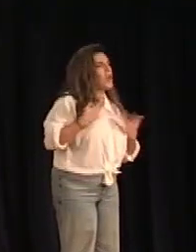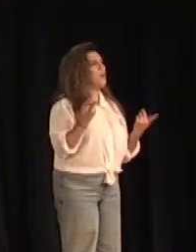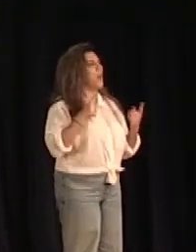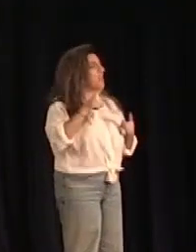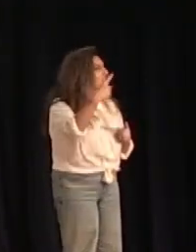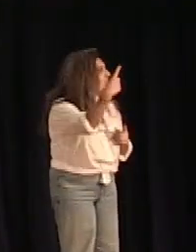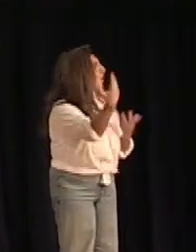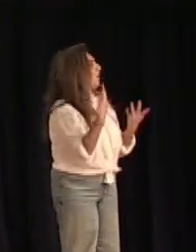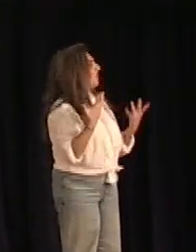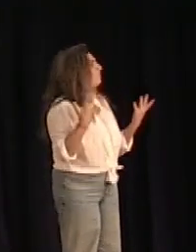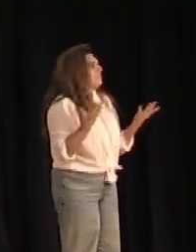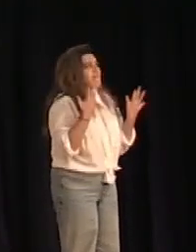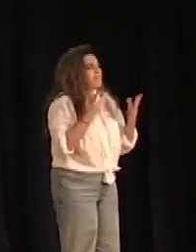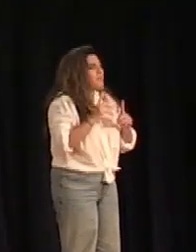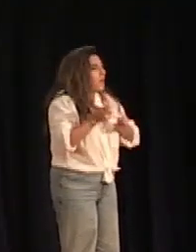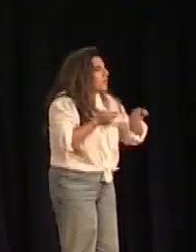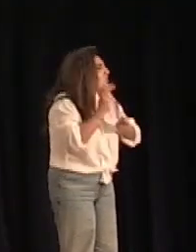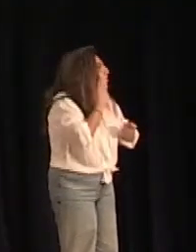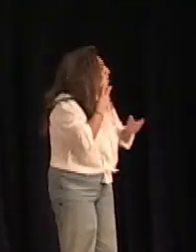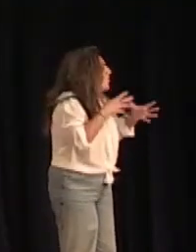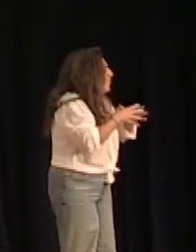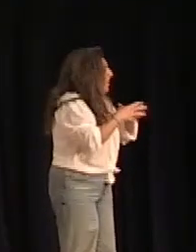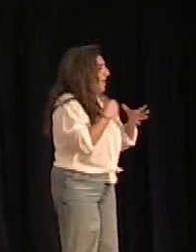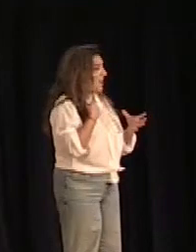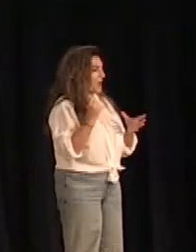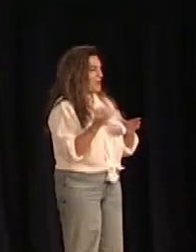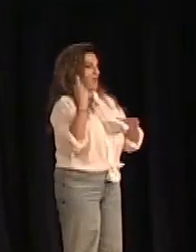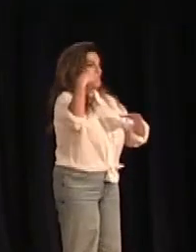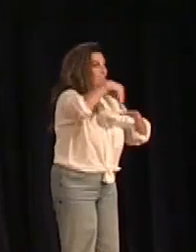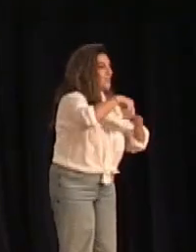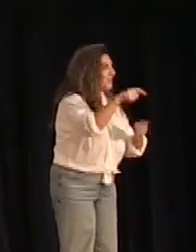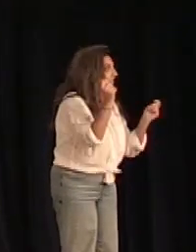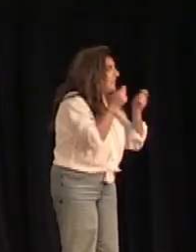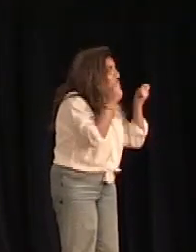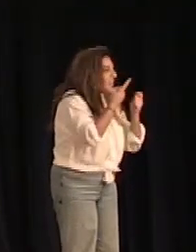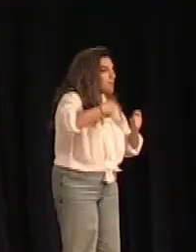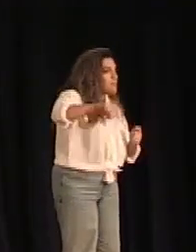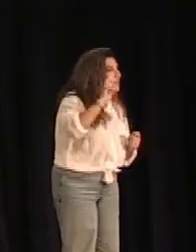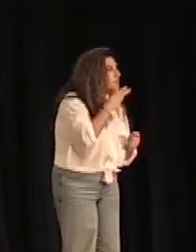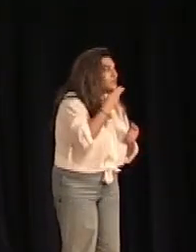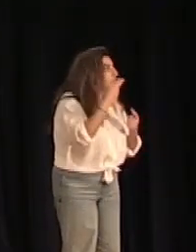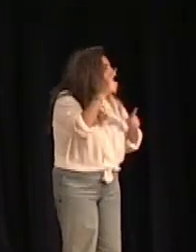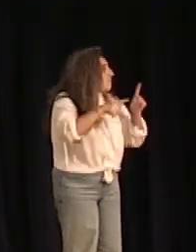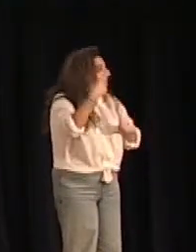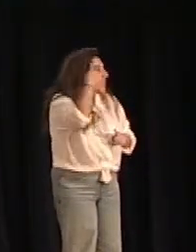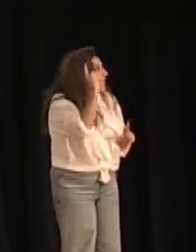διάφορες δραστηριότητες που θα υπάρξουν εδώ στο φεστιβάλ θα μας δώσουν την ευκαιρία να ενταχθούμε και εμείς στην κοινωνία